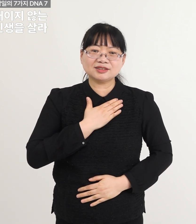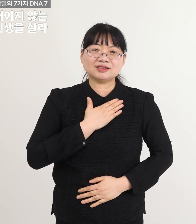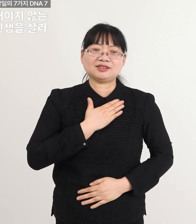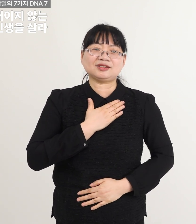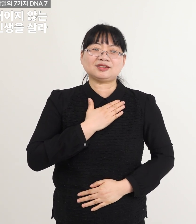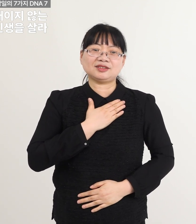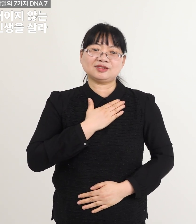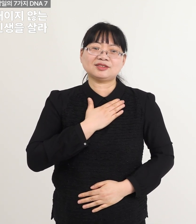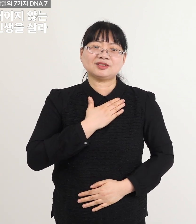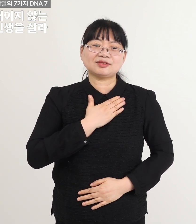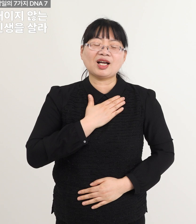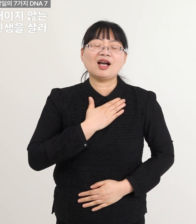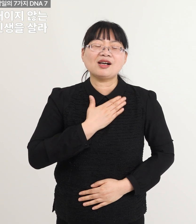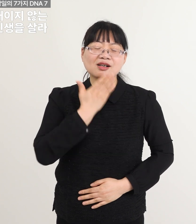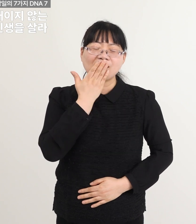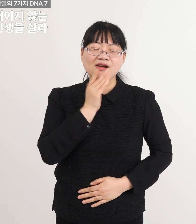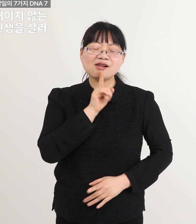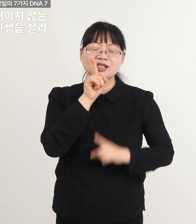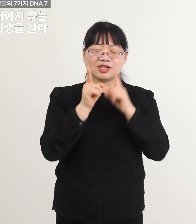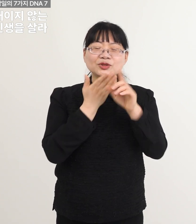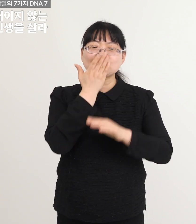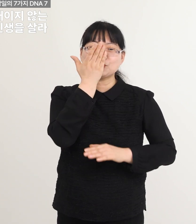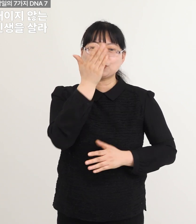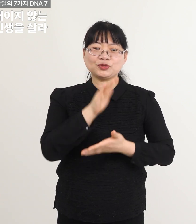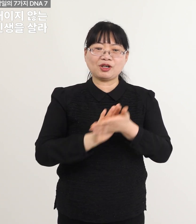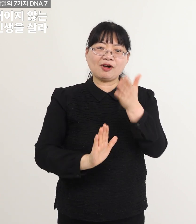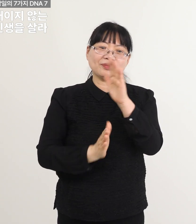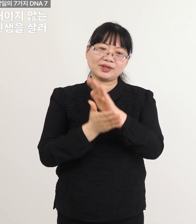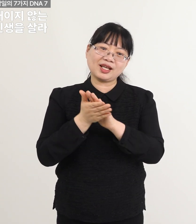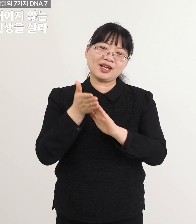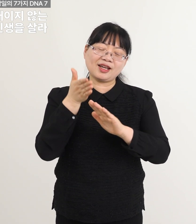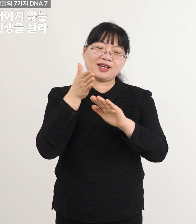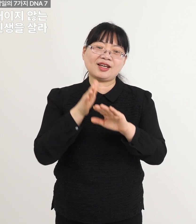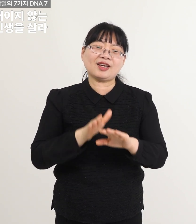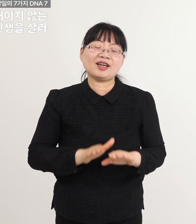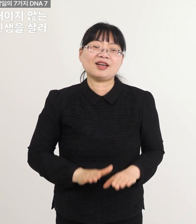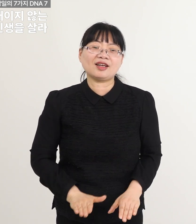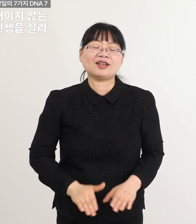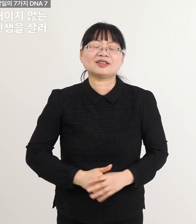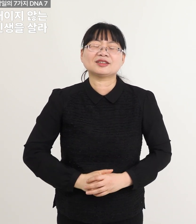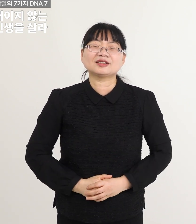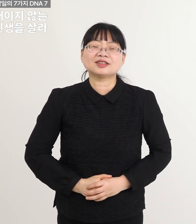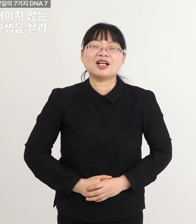나는 말할 수 없네.